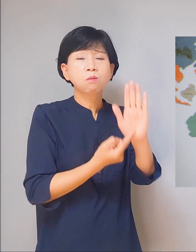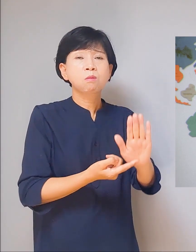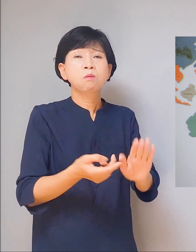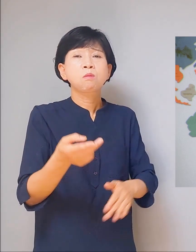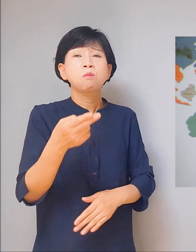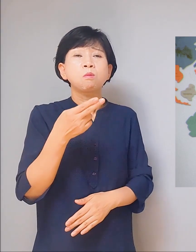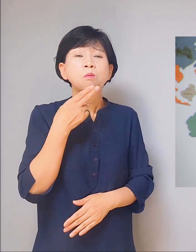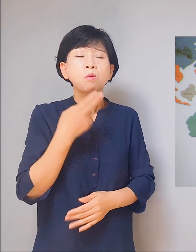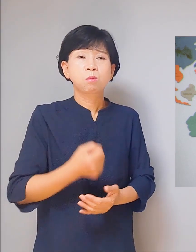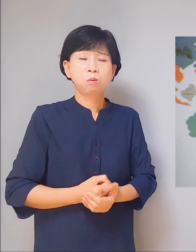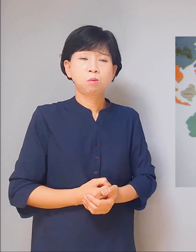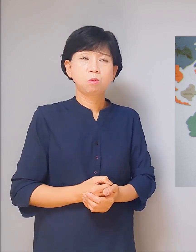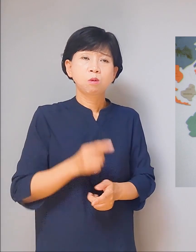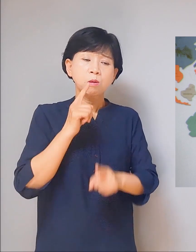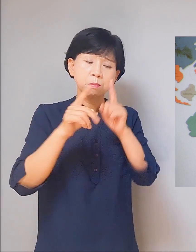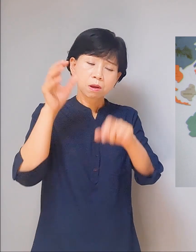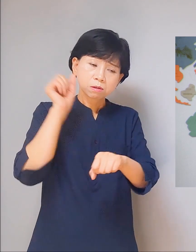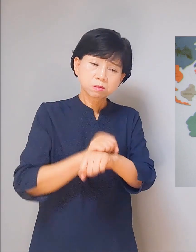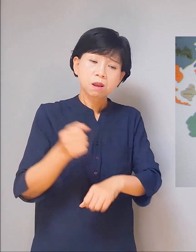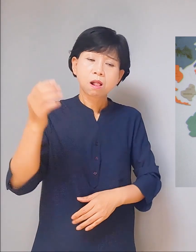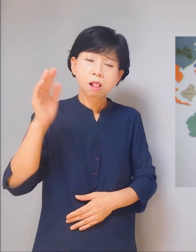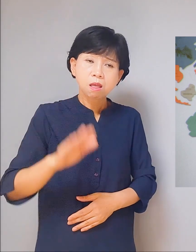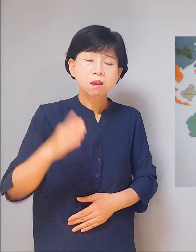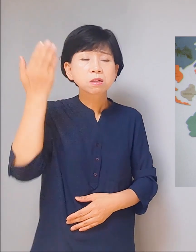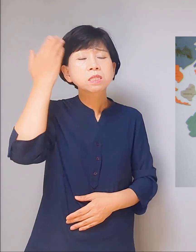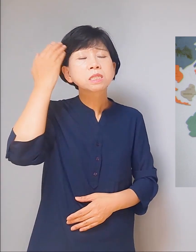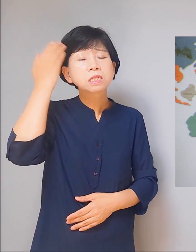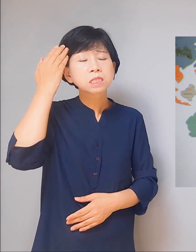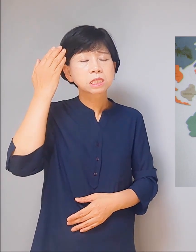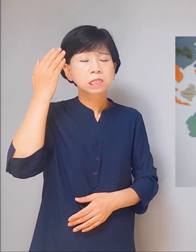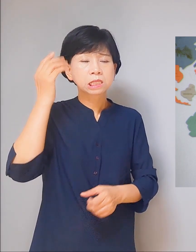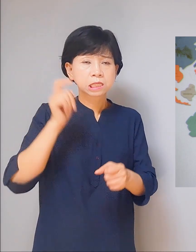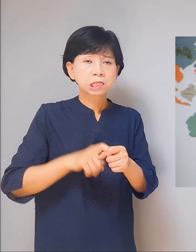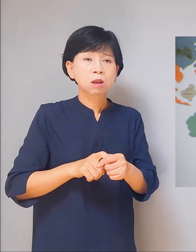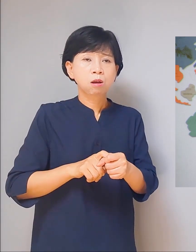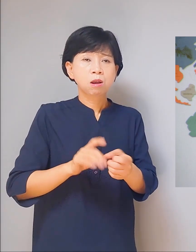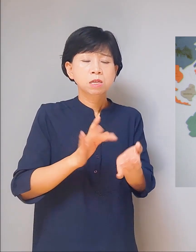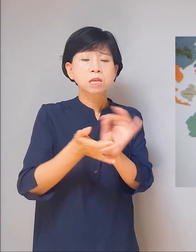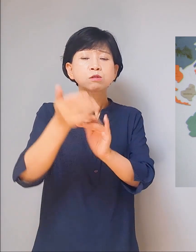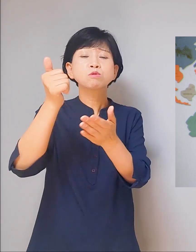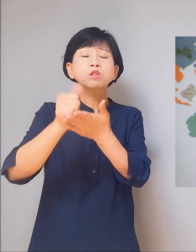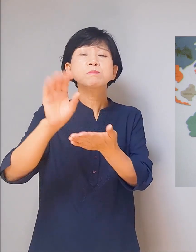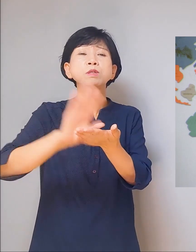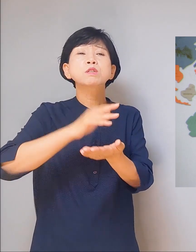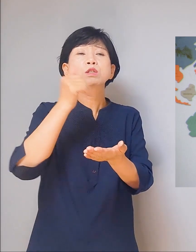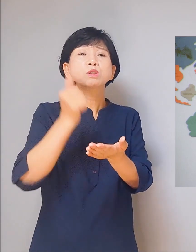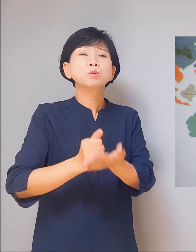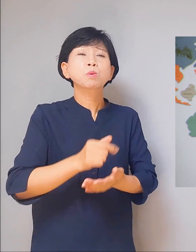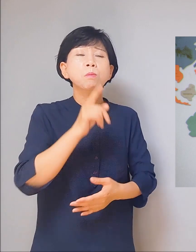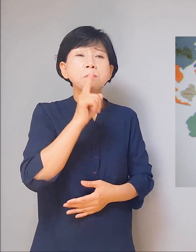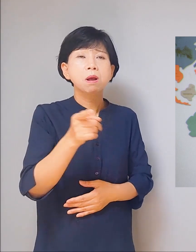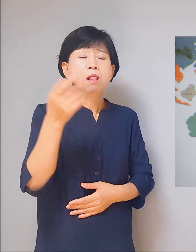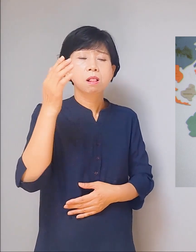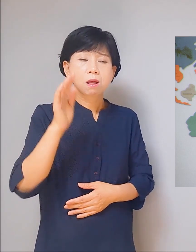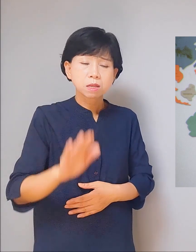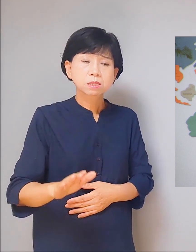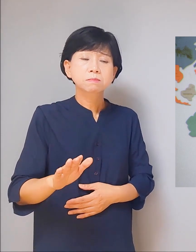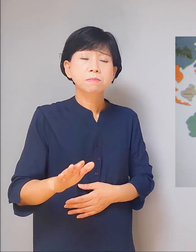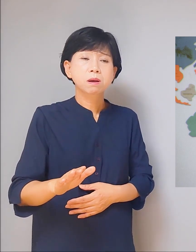때문에 말은 잘할 수 있어요. 달병가처럼 예수는 그리스도다라고 마구마구 외쳐댈 수